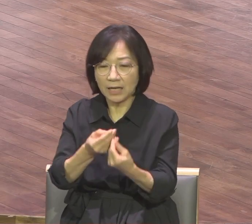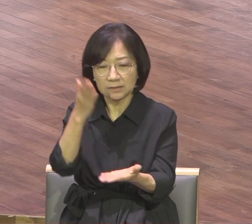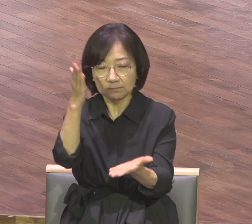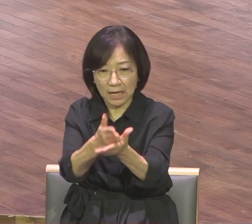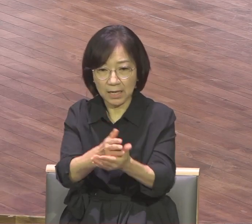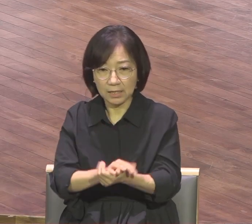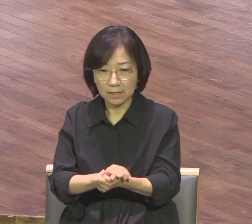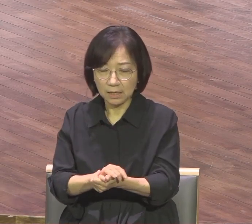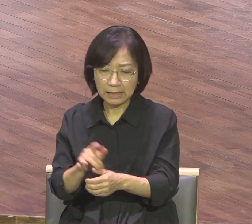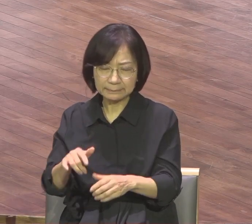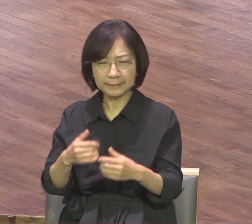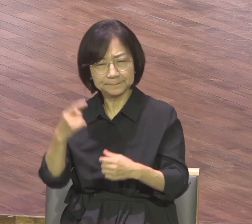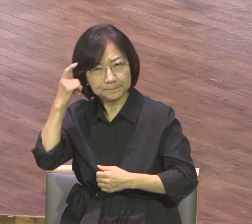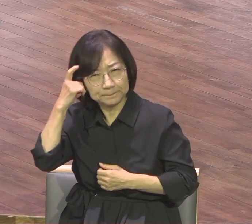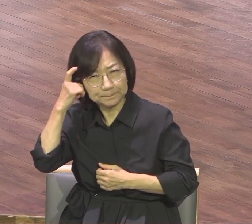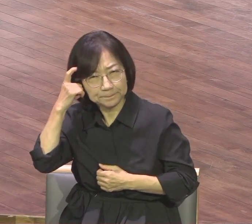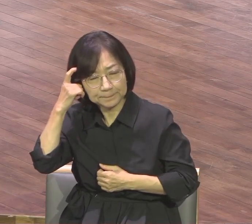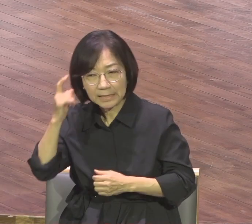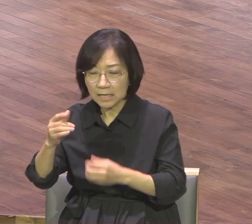불을 켜고